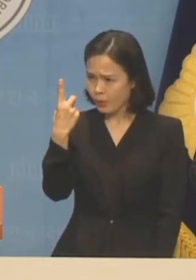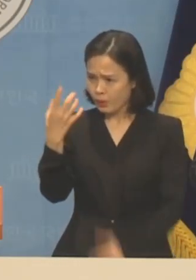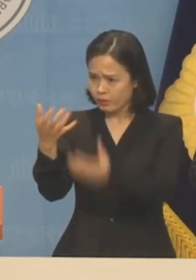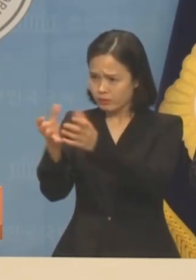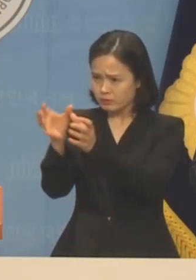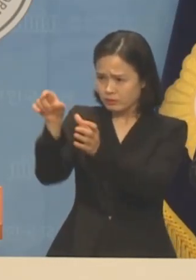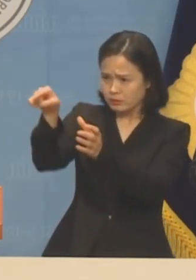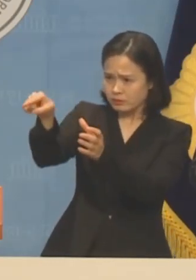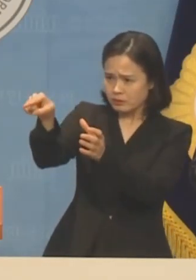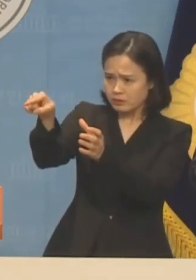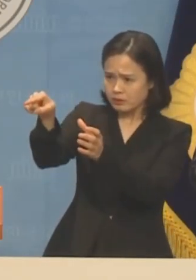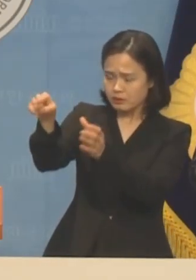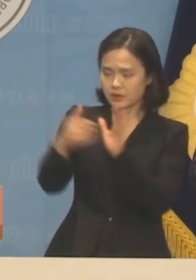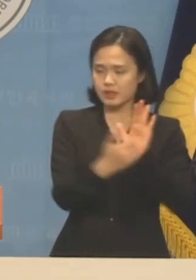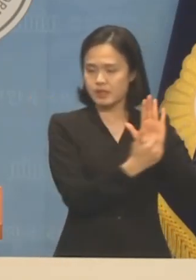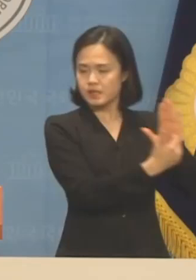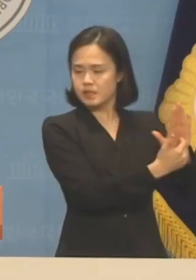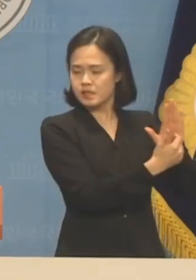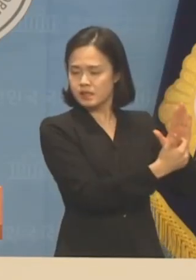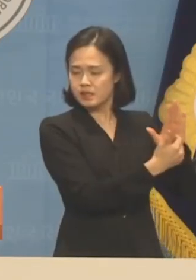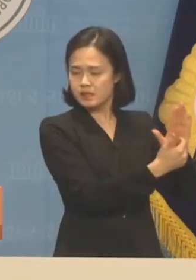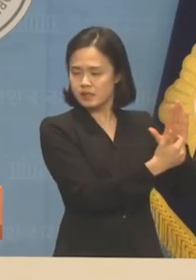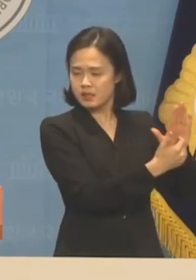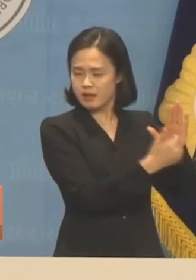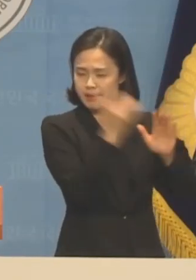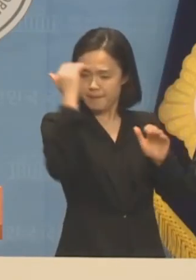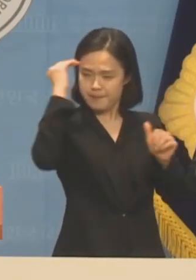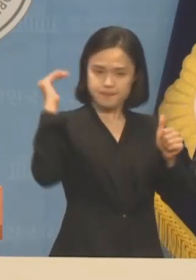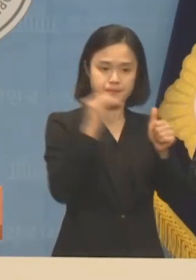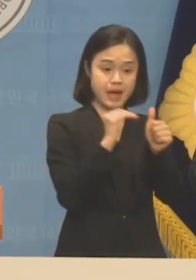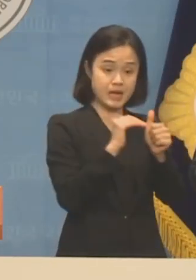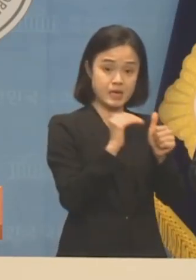5시간 만에 영장 집행이 물거품이 되었습니다.